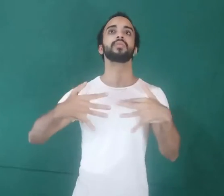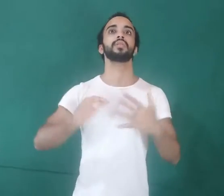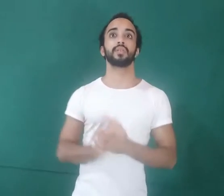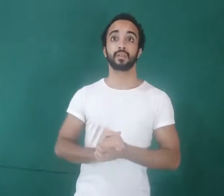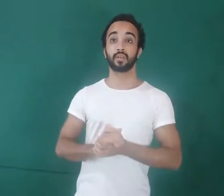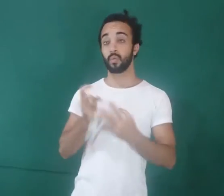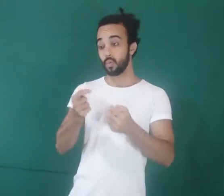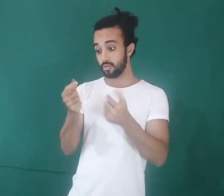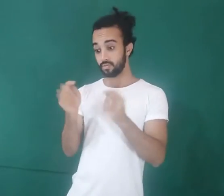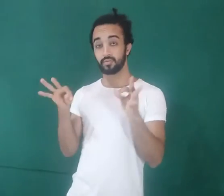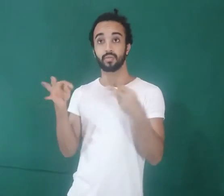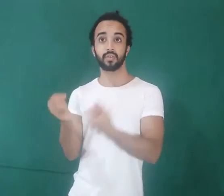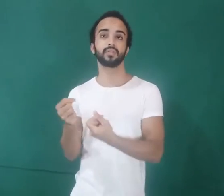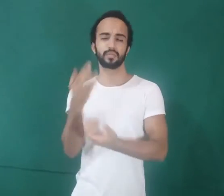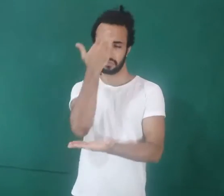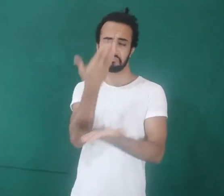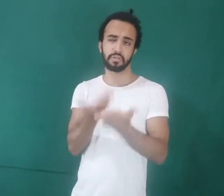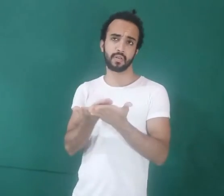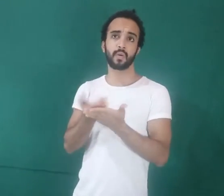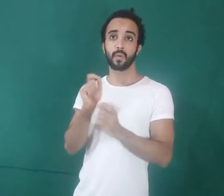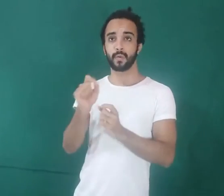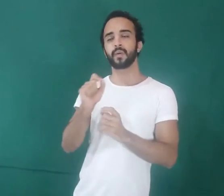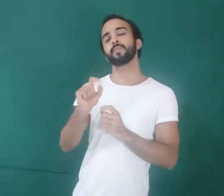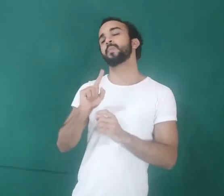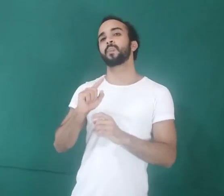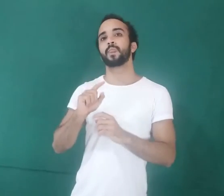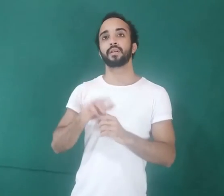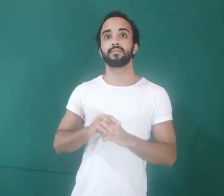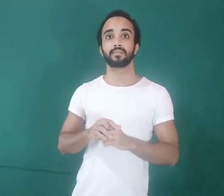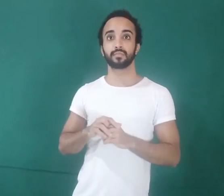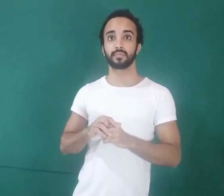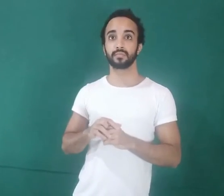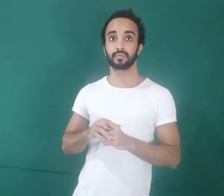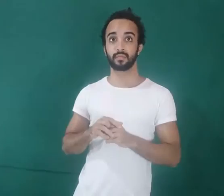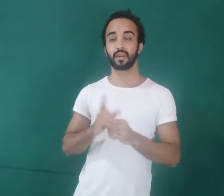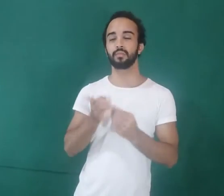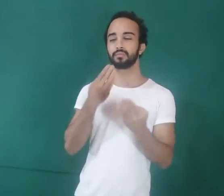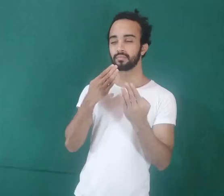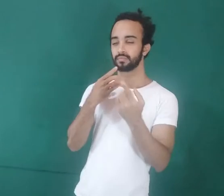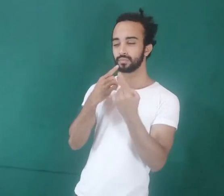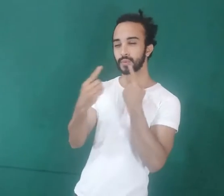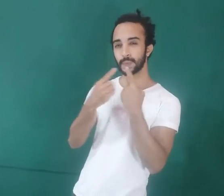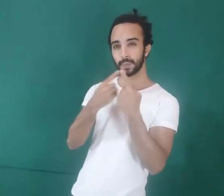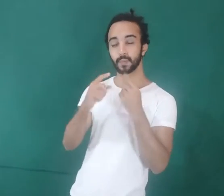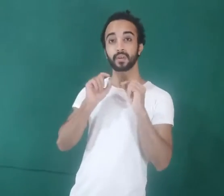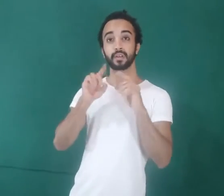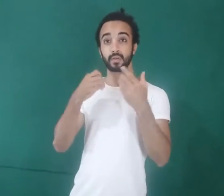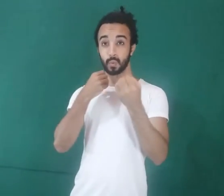acredito muito que esse tipo de discussão é a base, vamos dizer como falavam antigamente, o beabá de uma